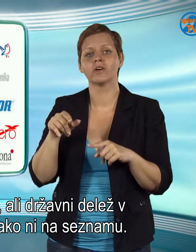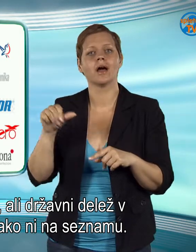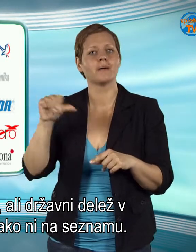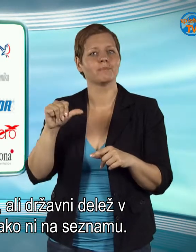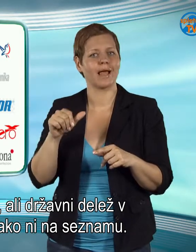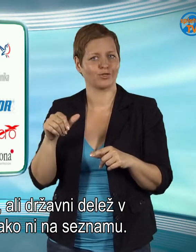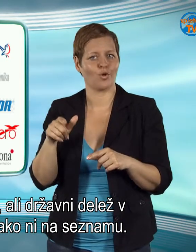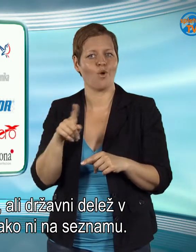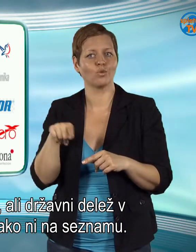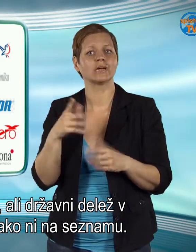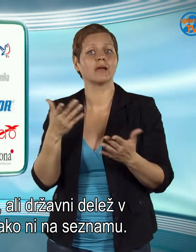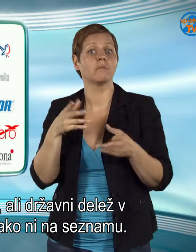seznamu.